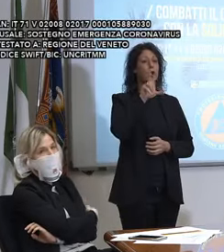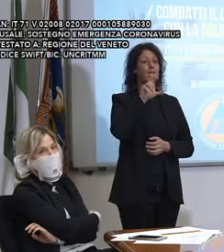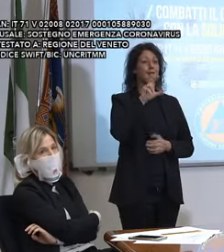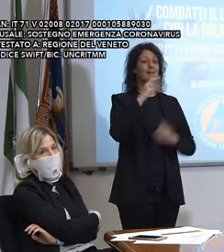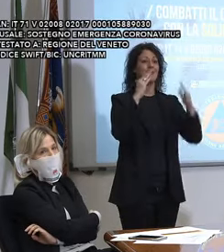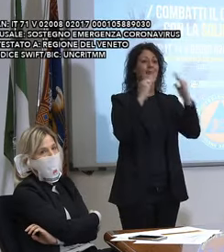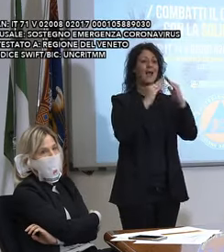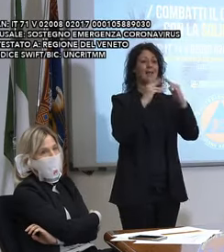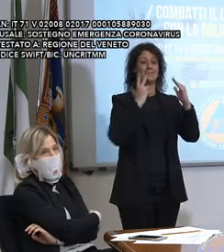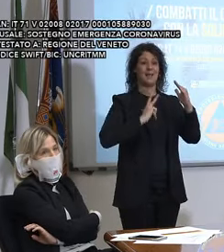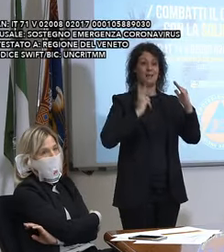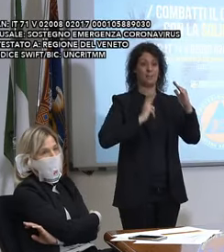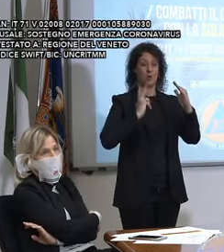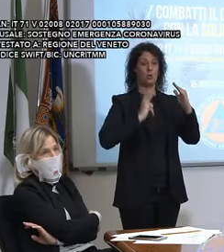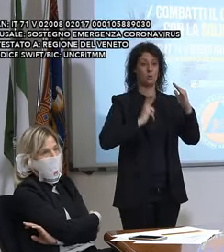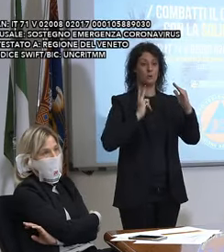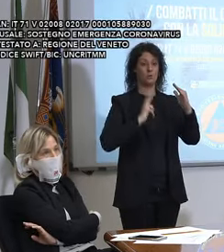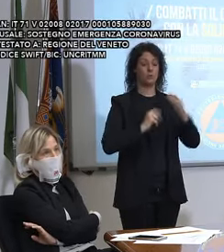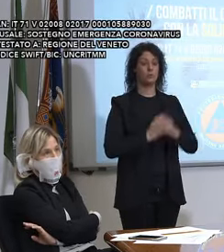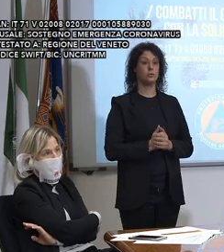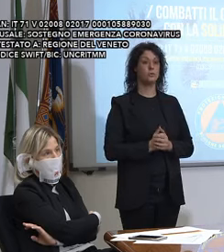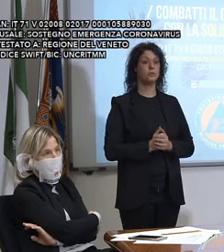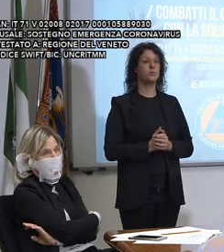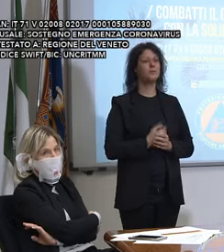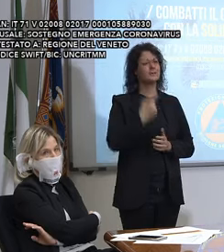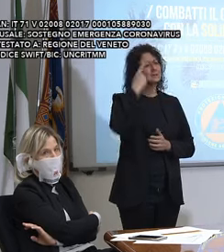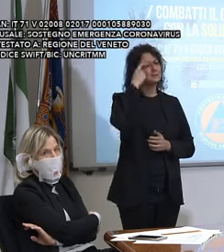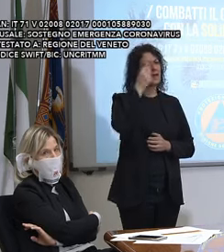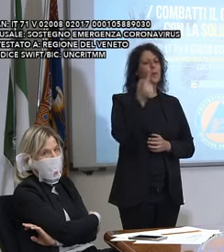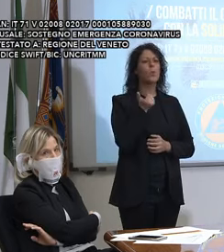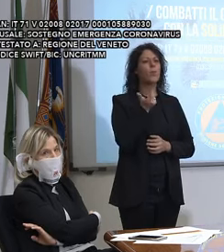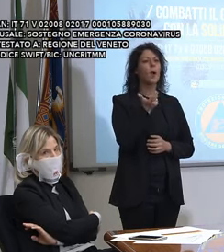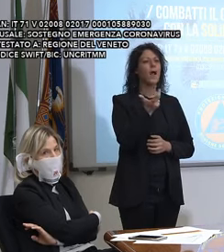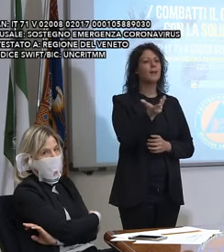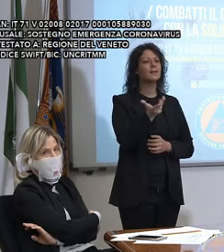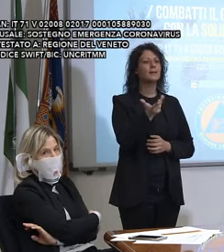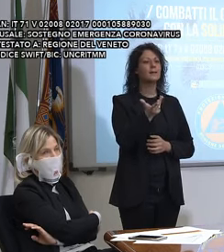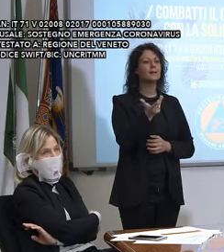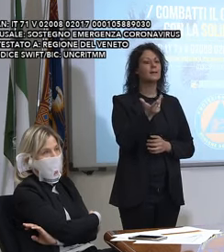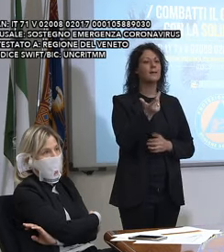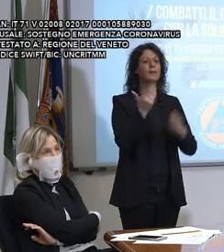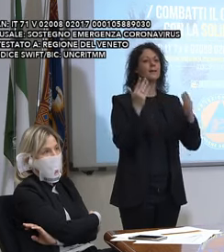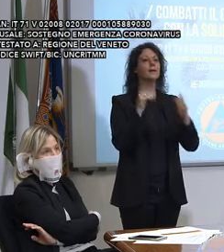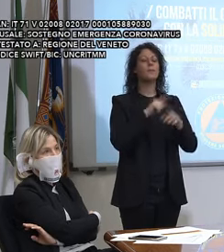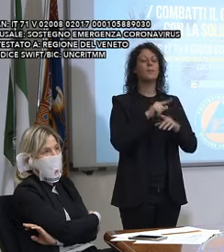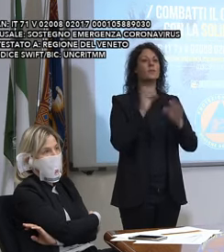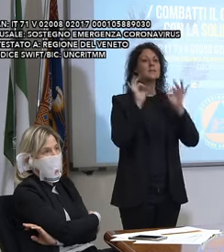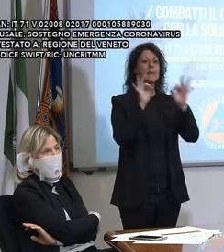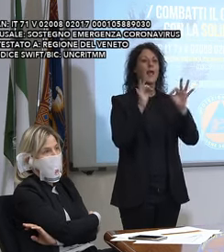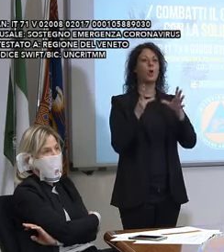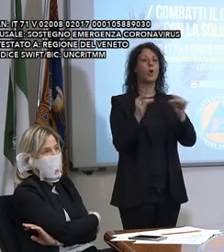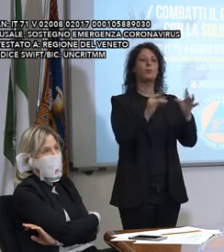330 case di riposo, come sostenevamo noi, sapete quante sono quelle che non c'è, dove non c'è neanche un contagio?